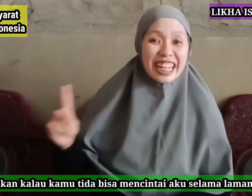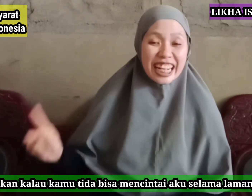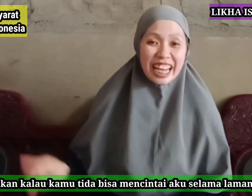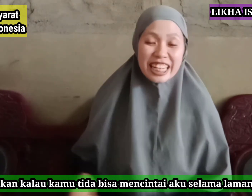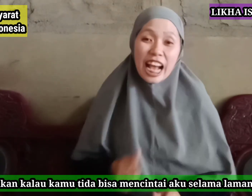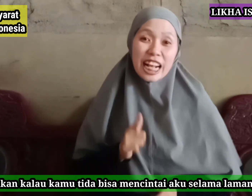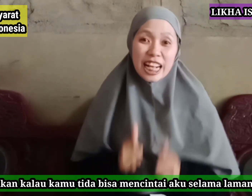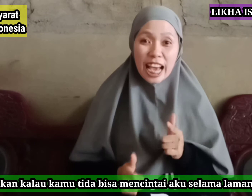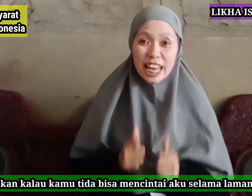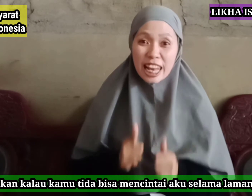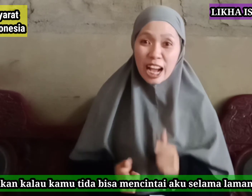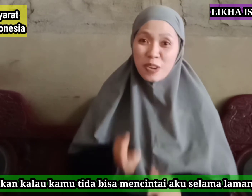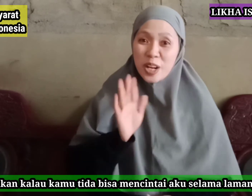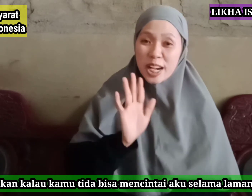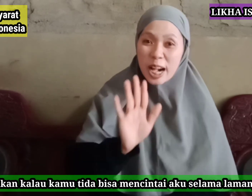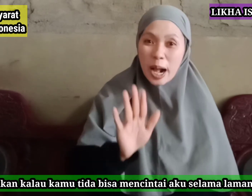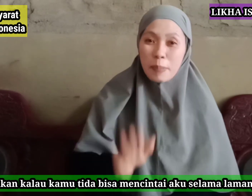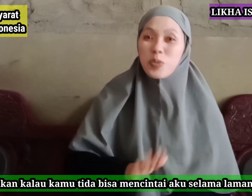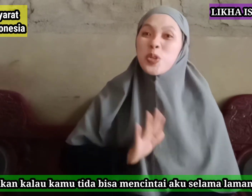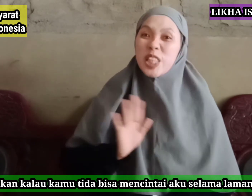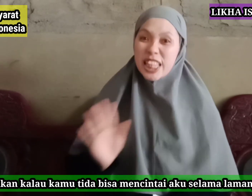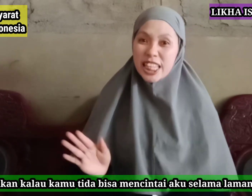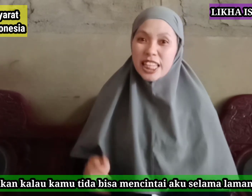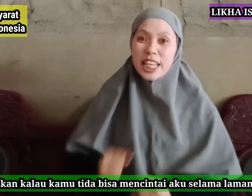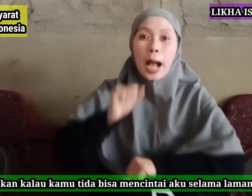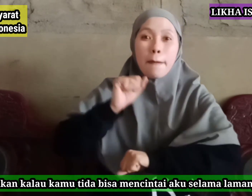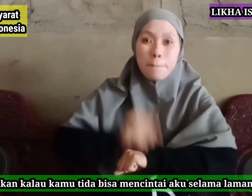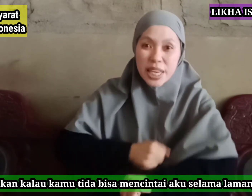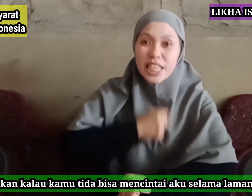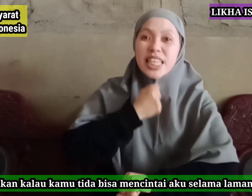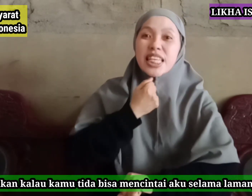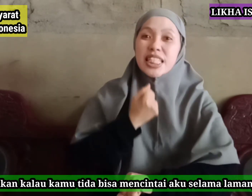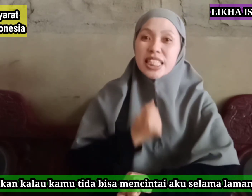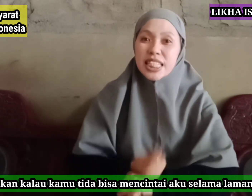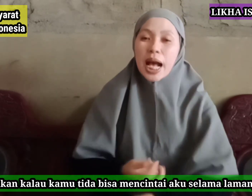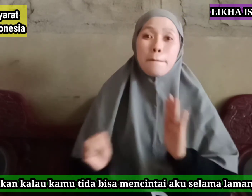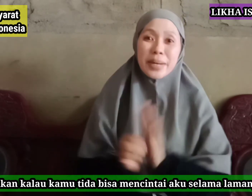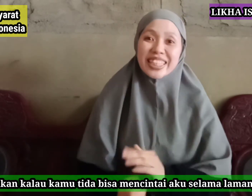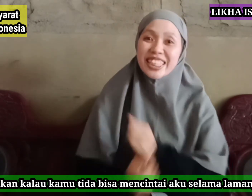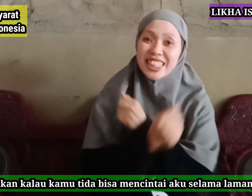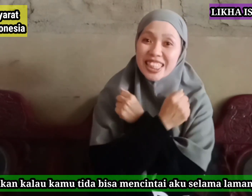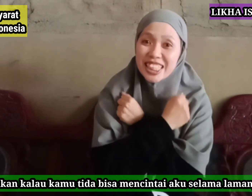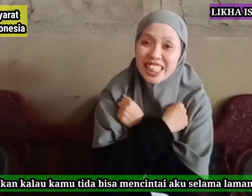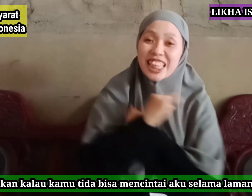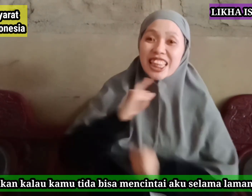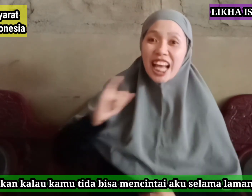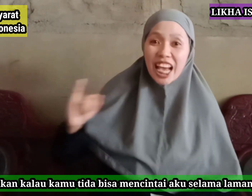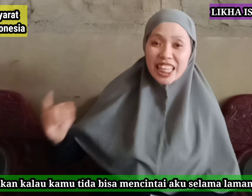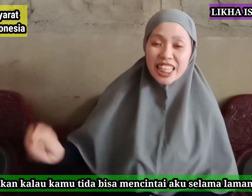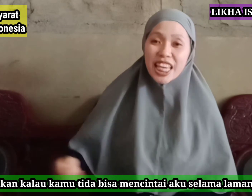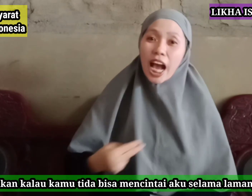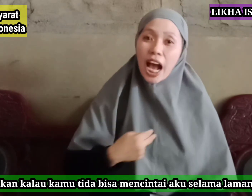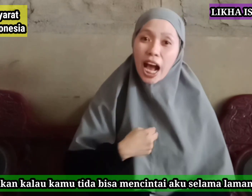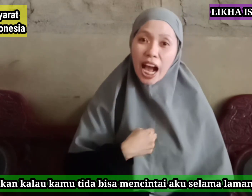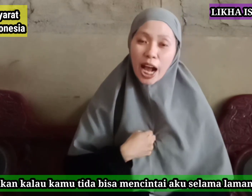Katakan kalau kamu tidak bisa mencintai